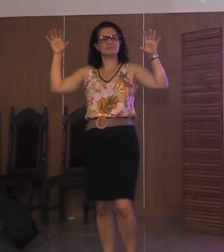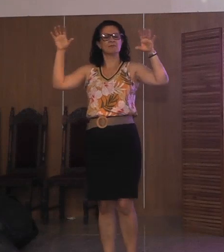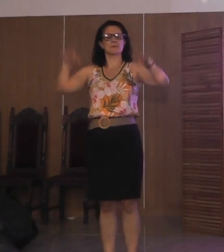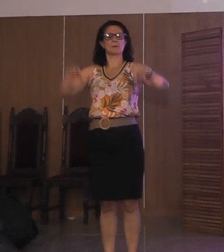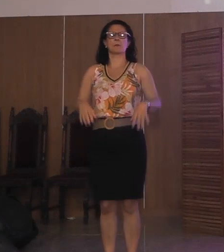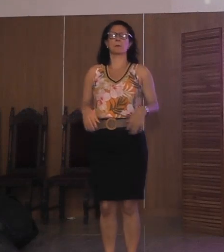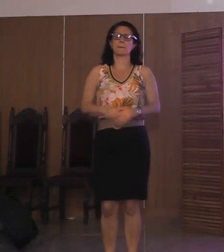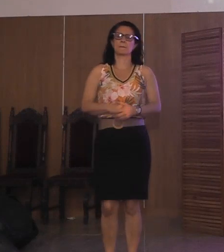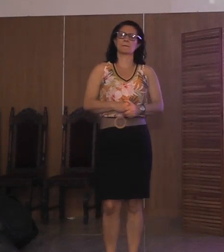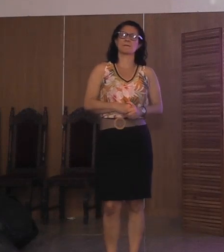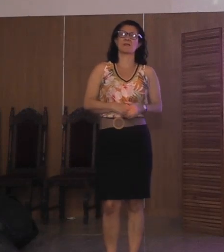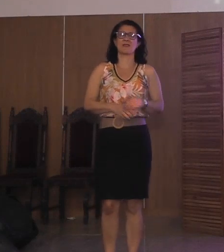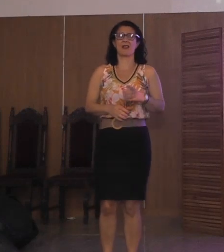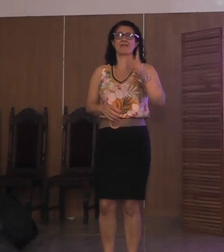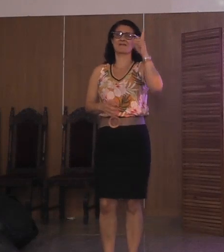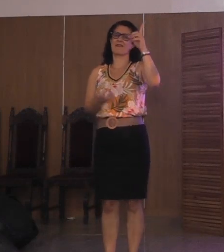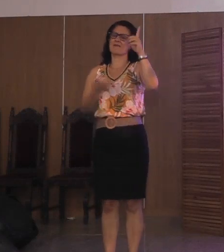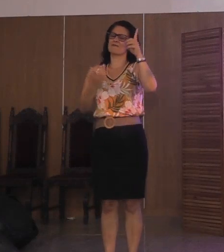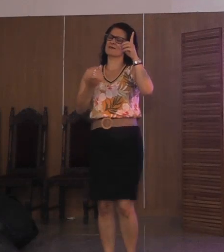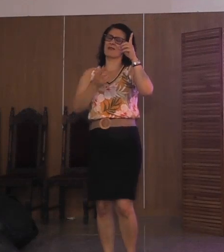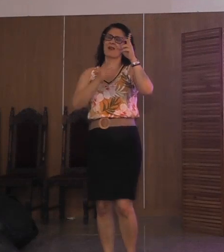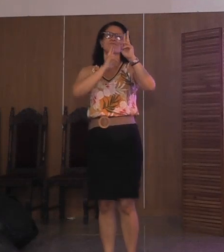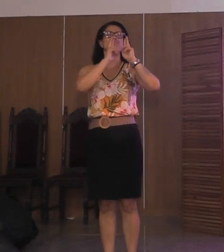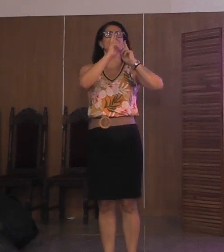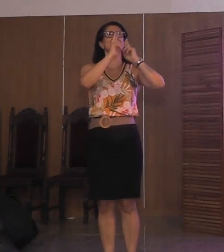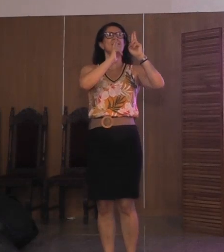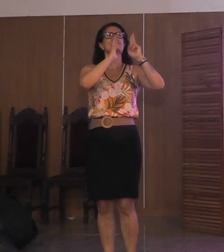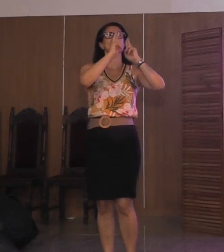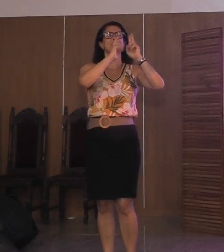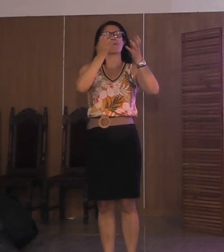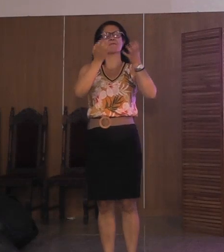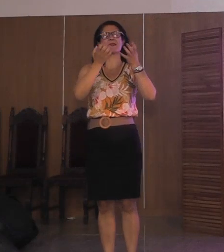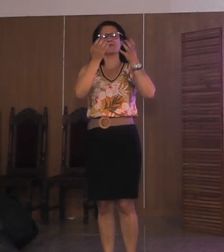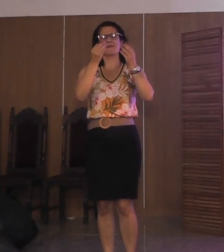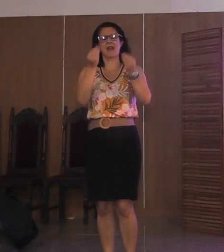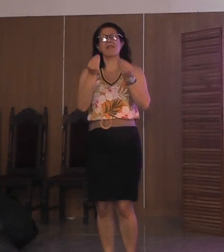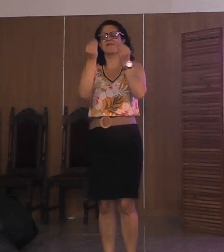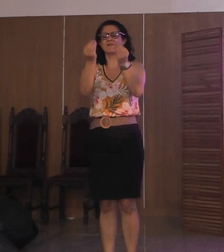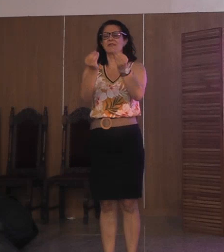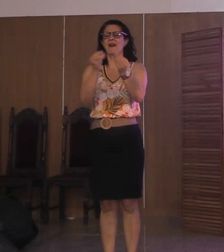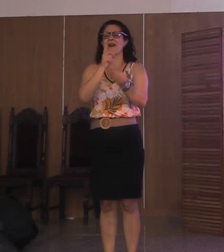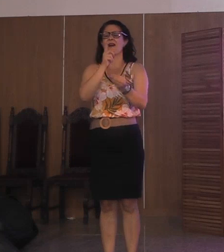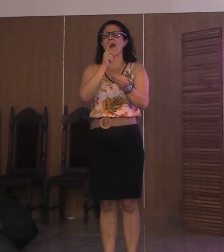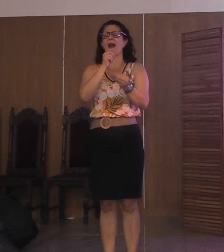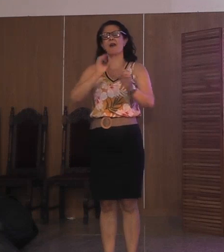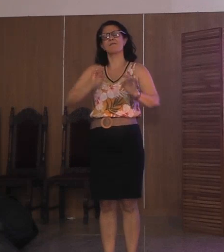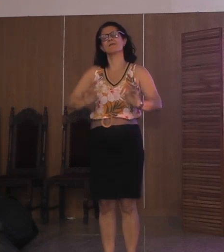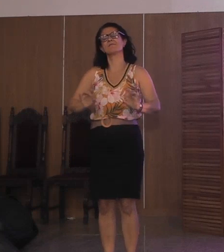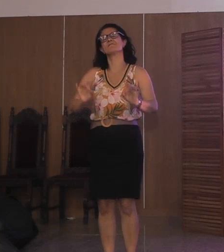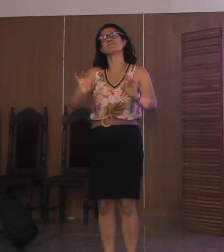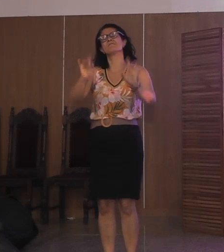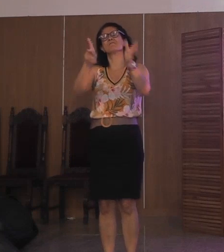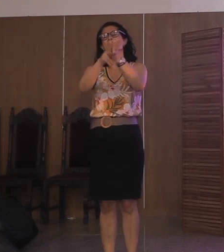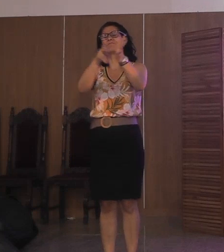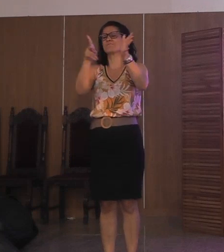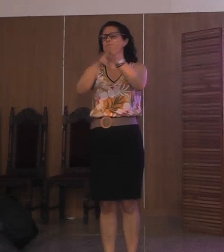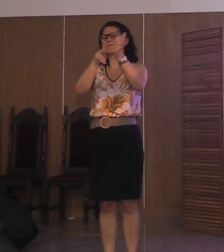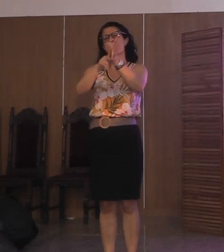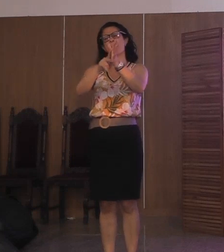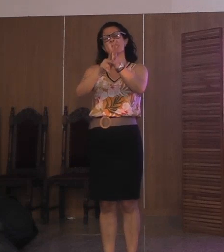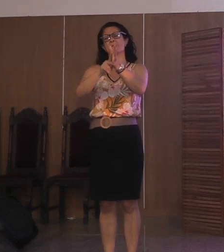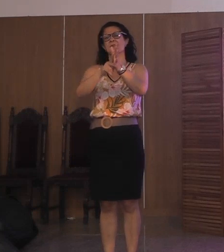revelado à sua igreja. Ele quer fazer chover sim, amados. Chuva de bênção na sua